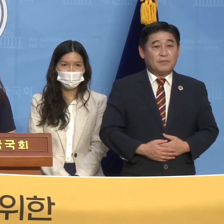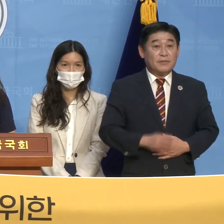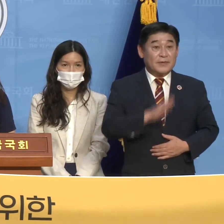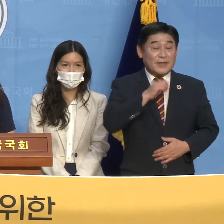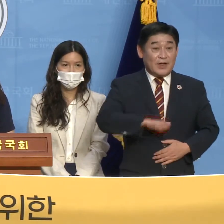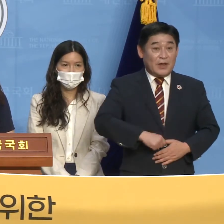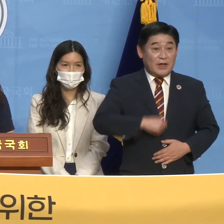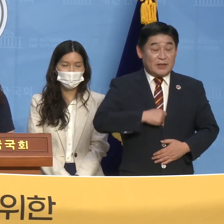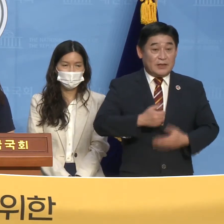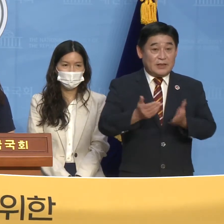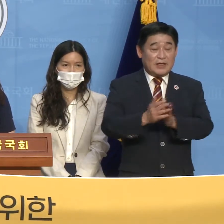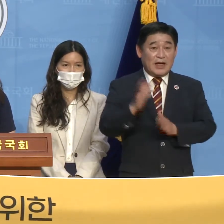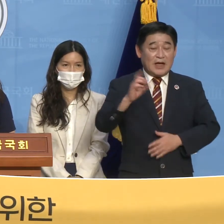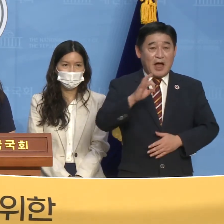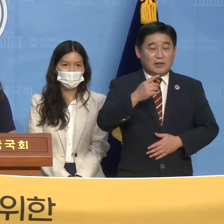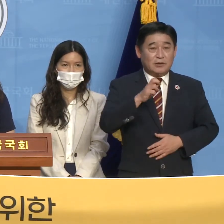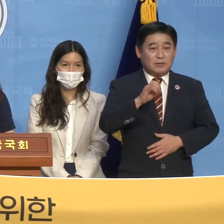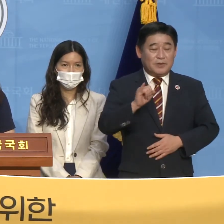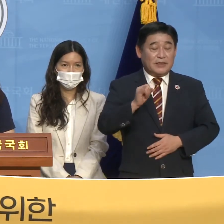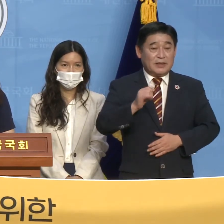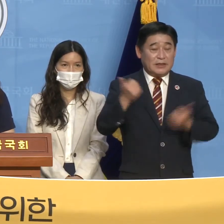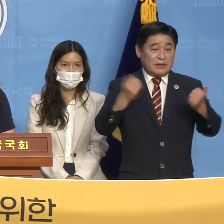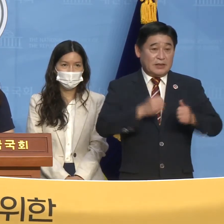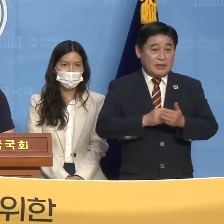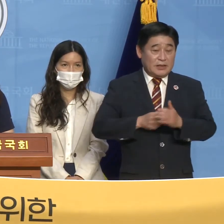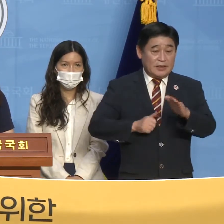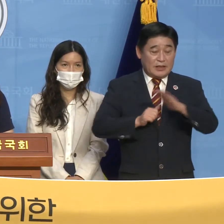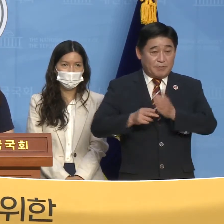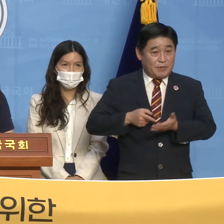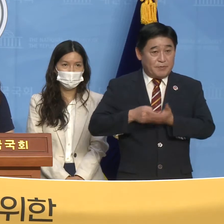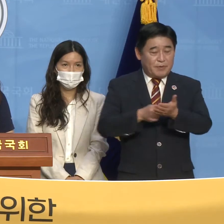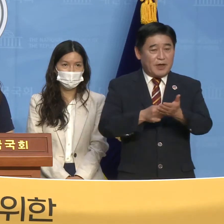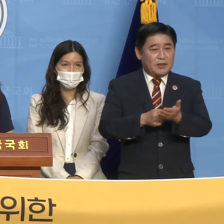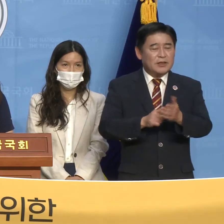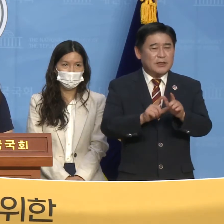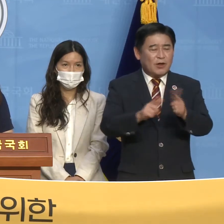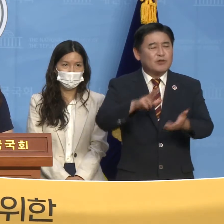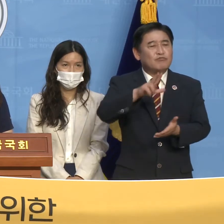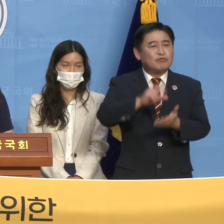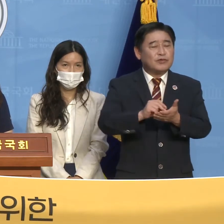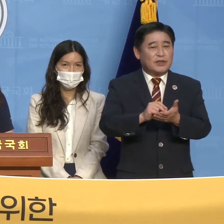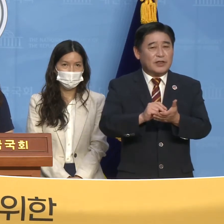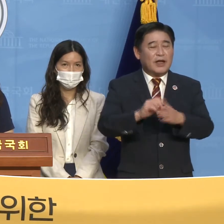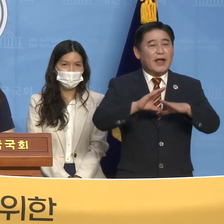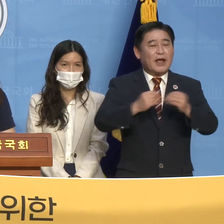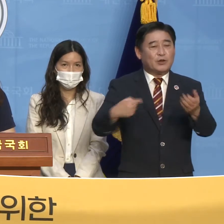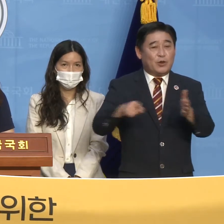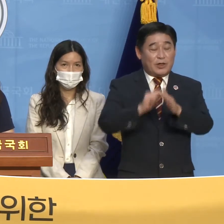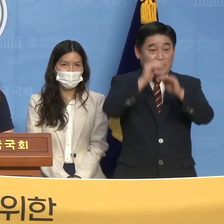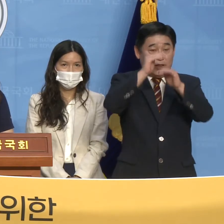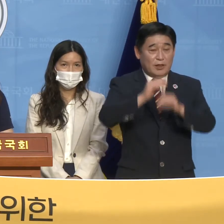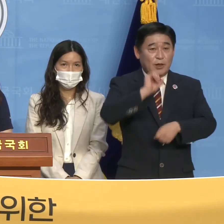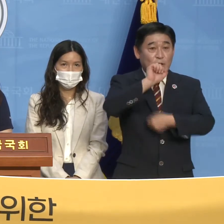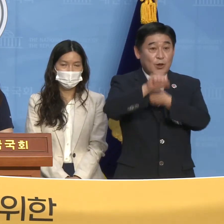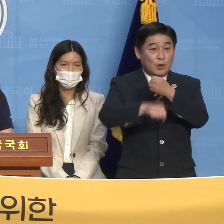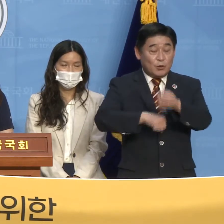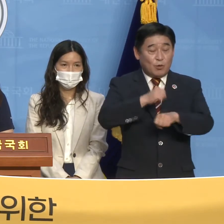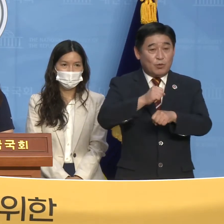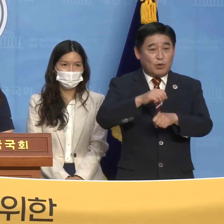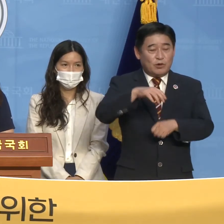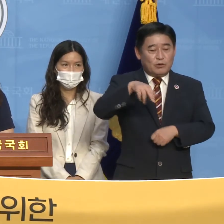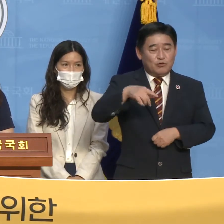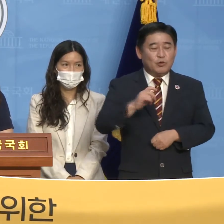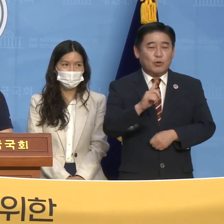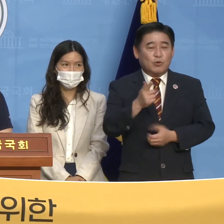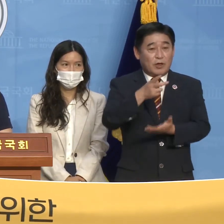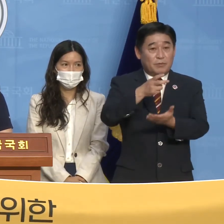정의당 강은미 의원이 대표 발의한 이번 개정안들은 이러한 문제들을 해소하기 위한 조항을 담고 있다. 동물원 수족관법